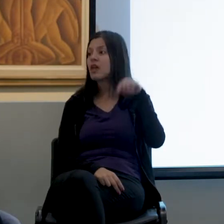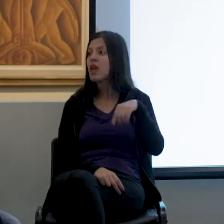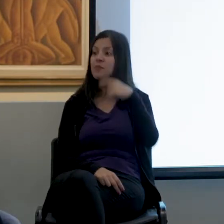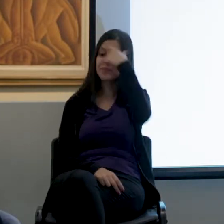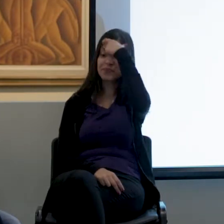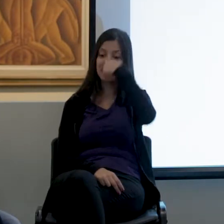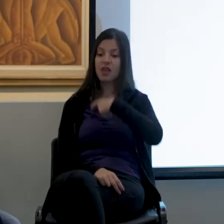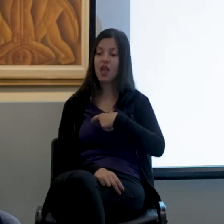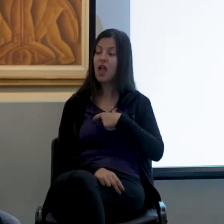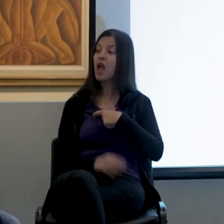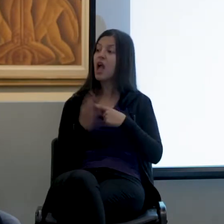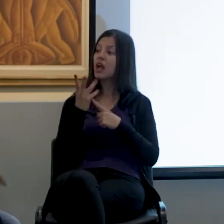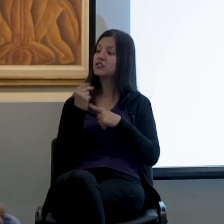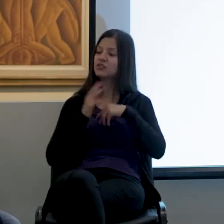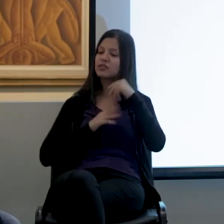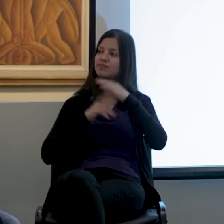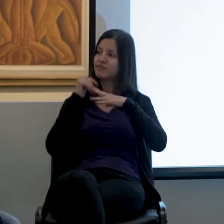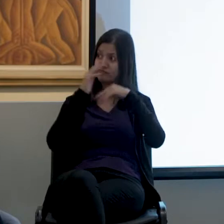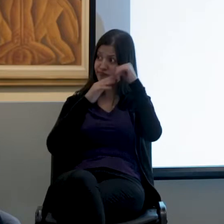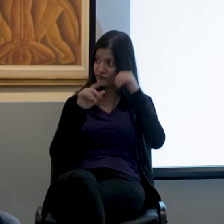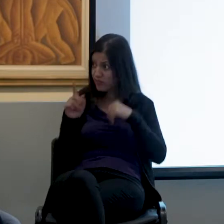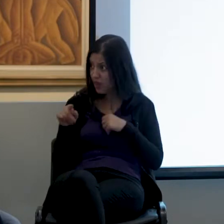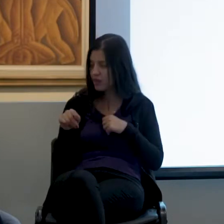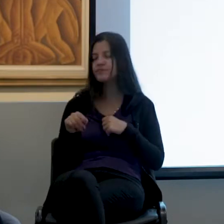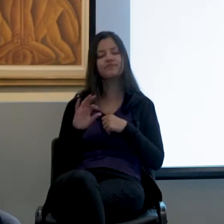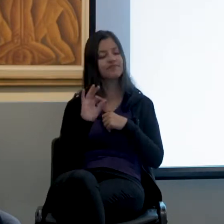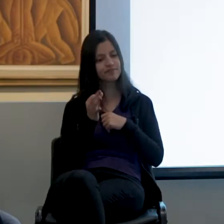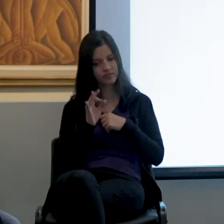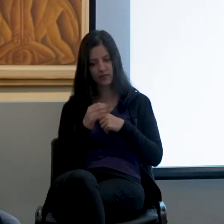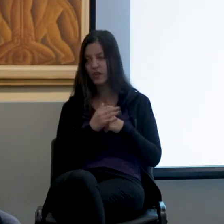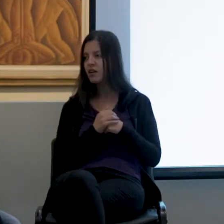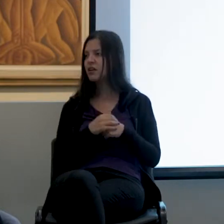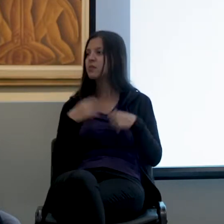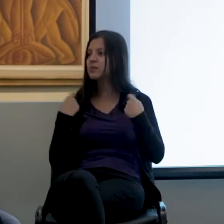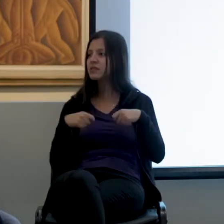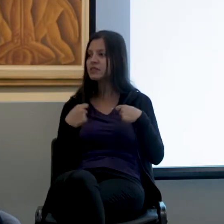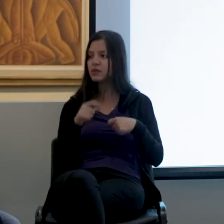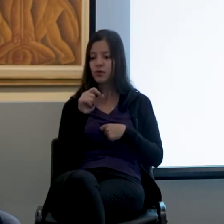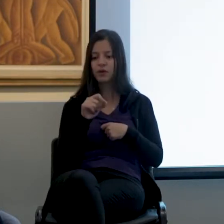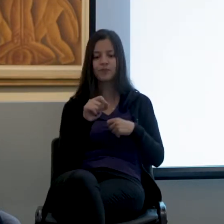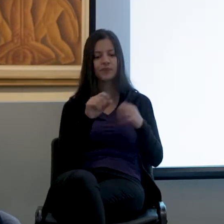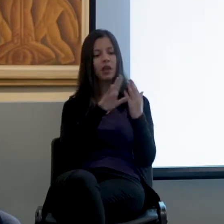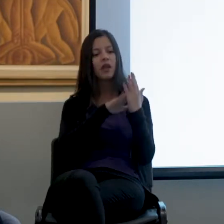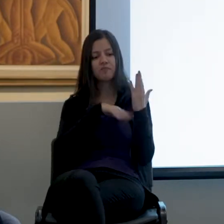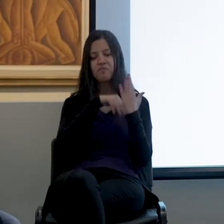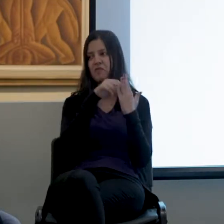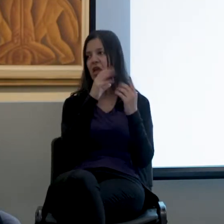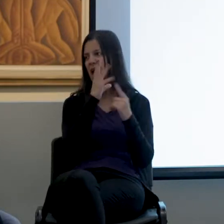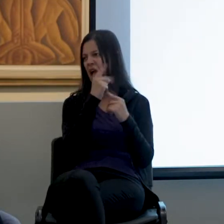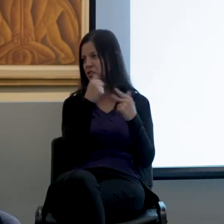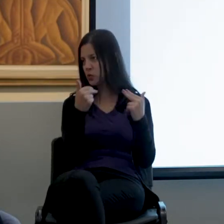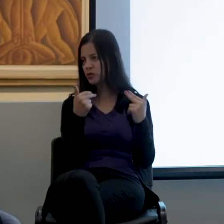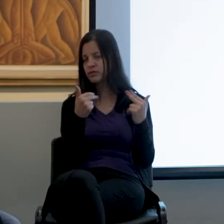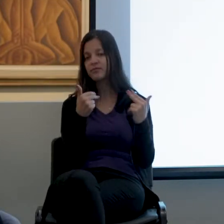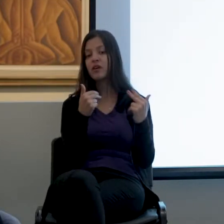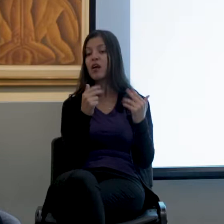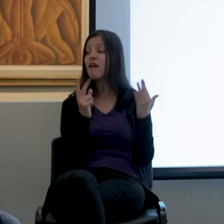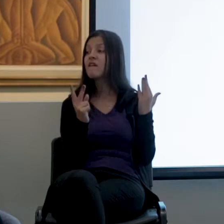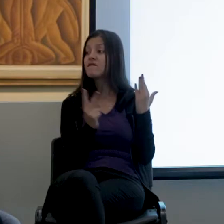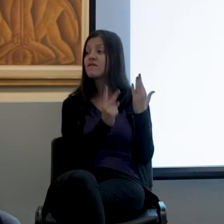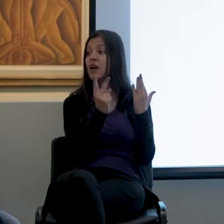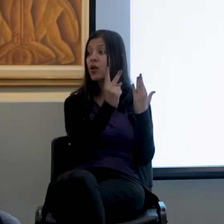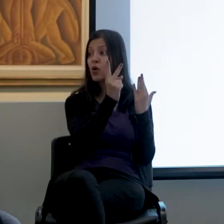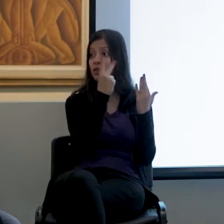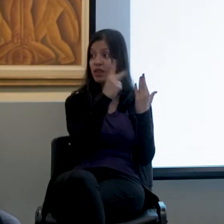Começa por aí, porque tem a ver com o que vocês dois falaram, né? Você tem que construir o valor, por exemplo, sobre o artista que